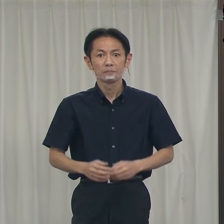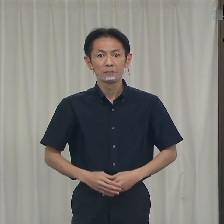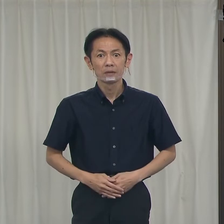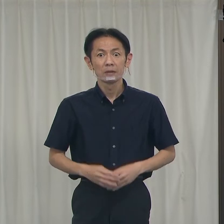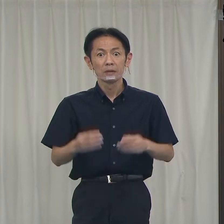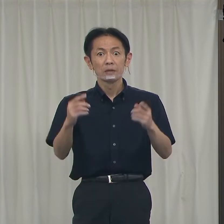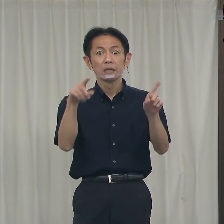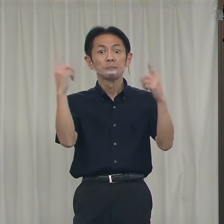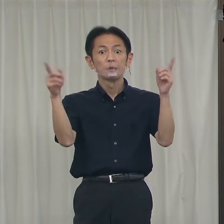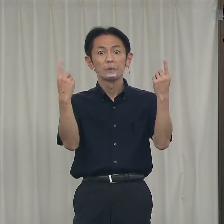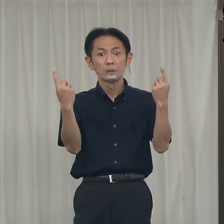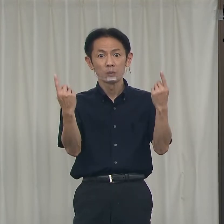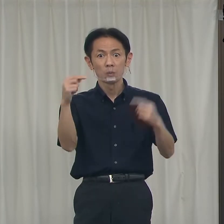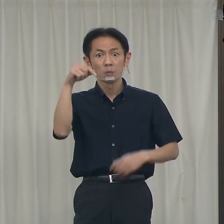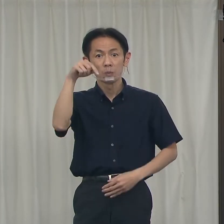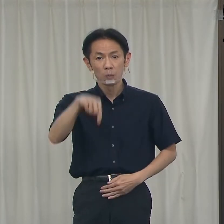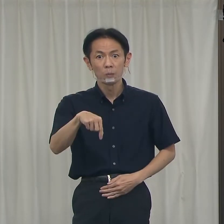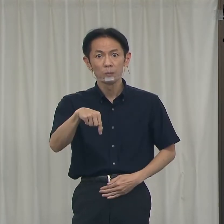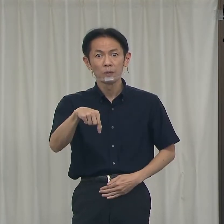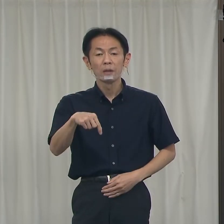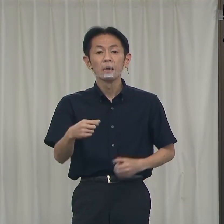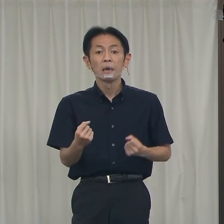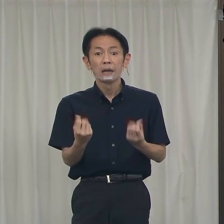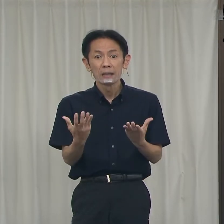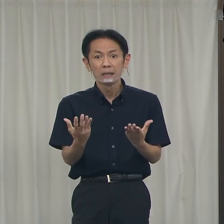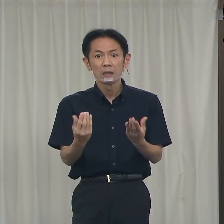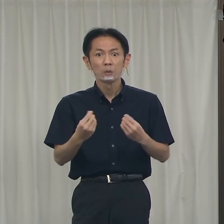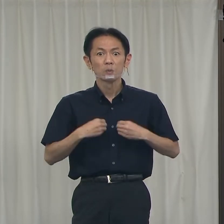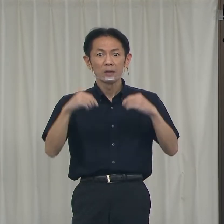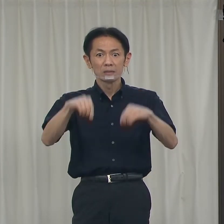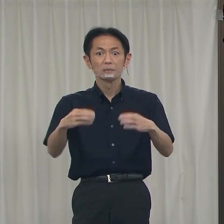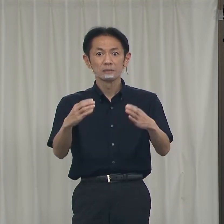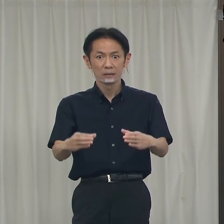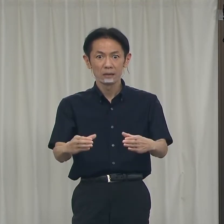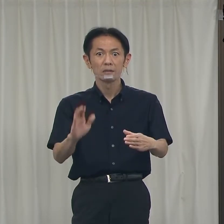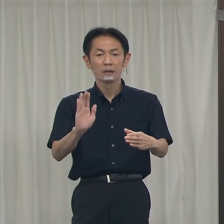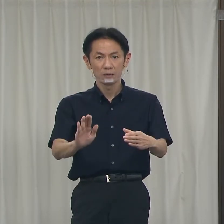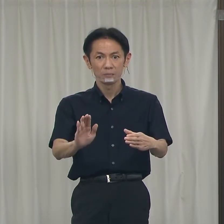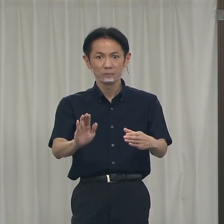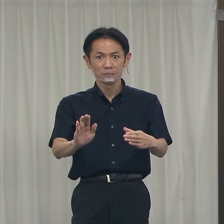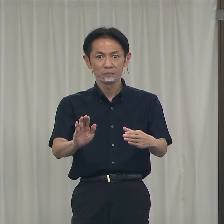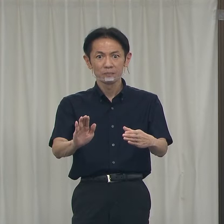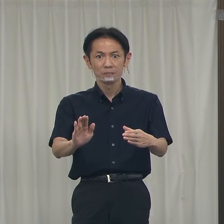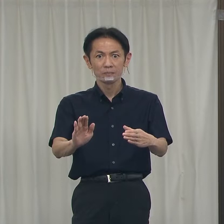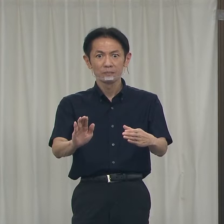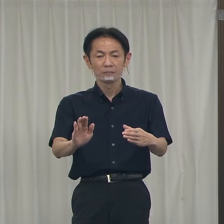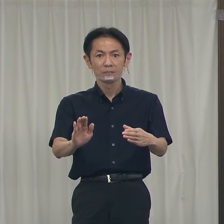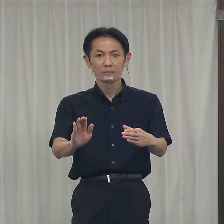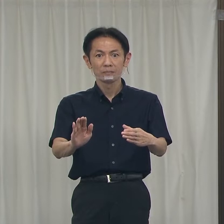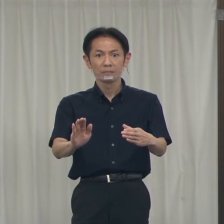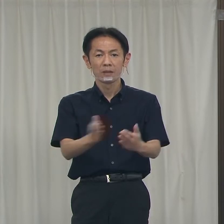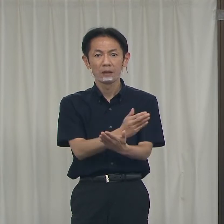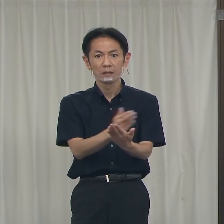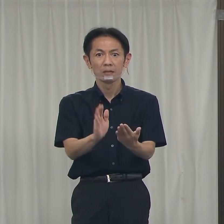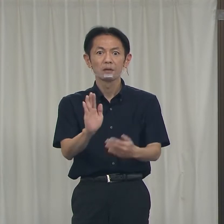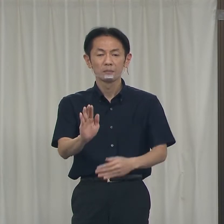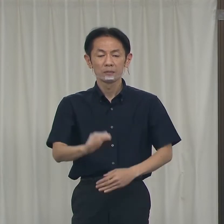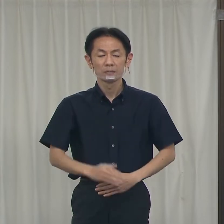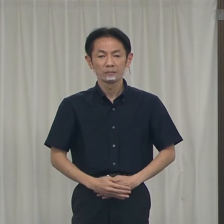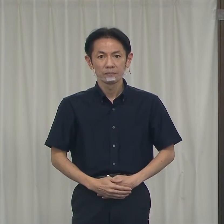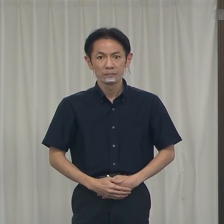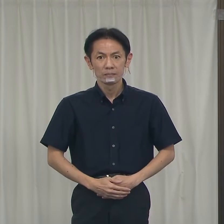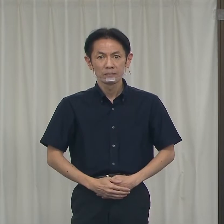イベントにおける新たなクラスターであることがあると判断いたし